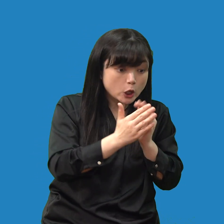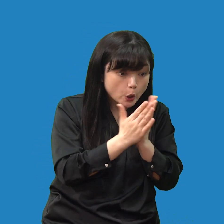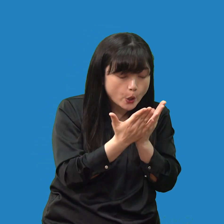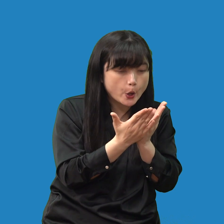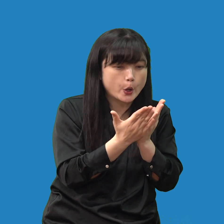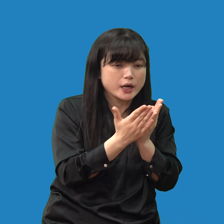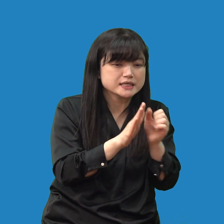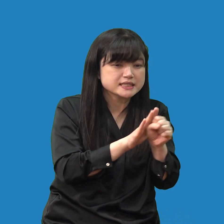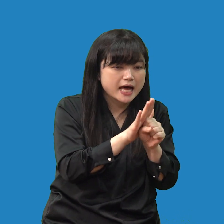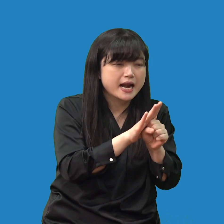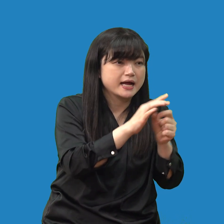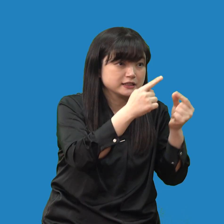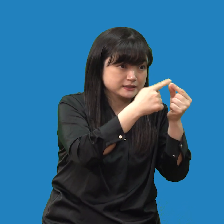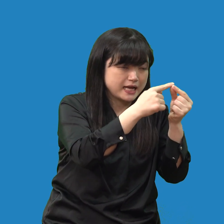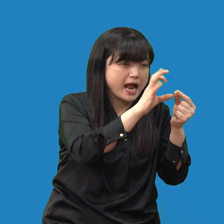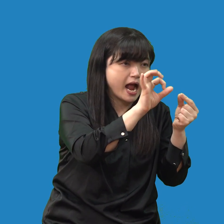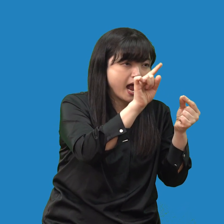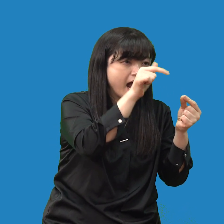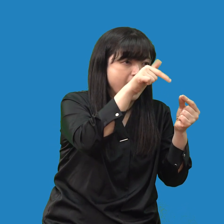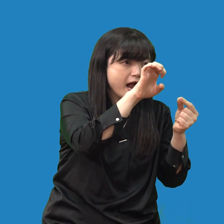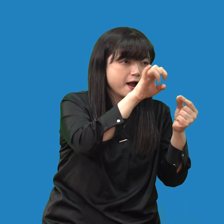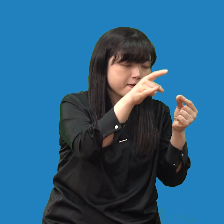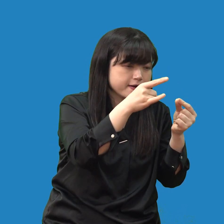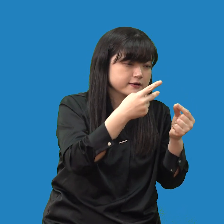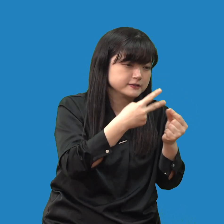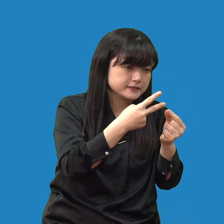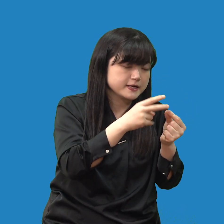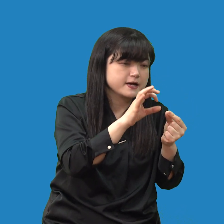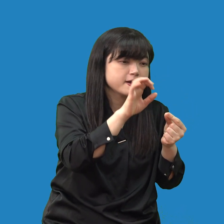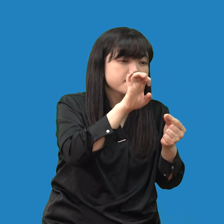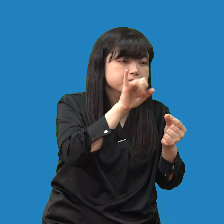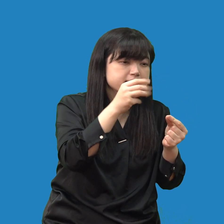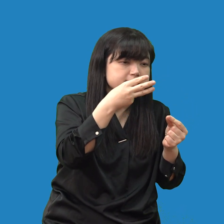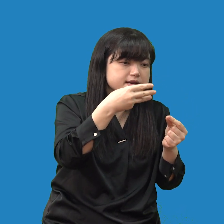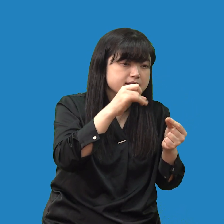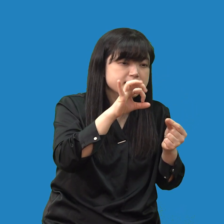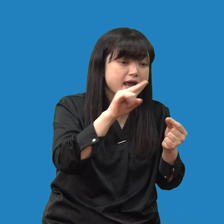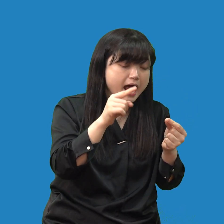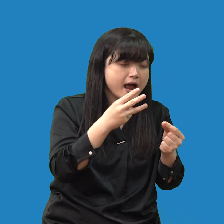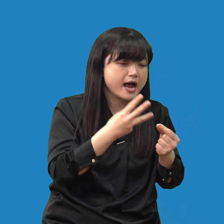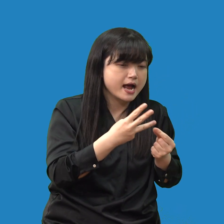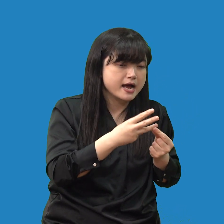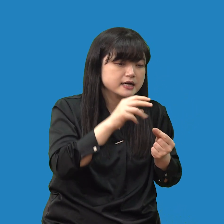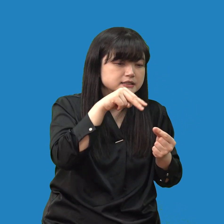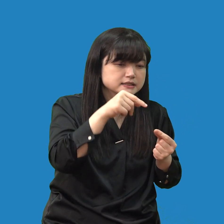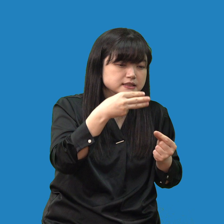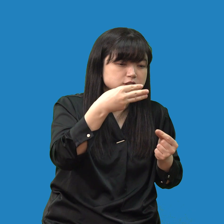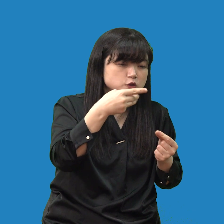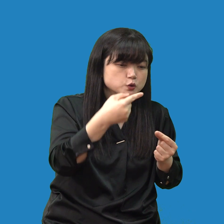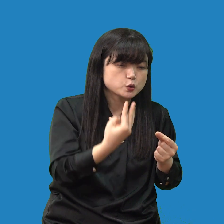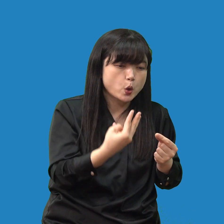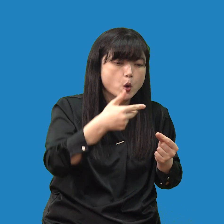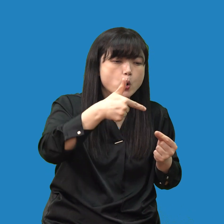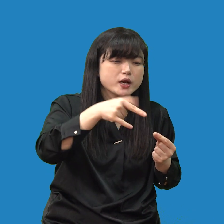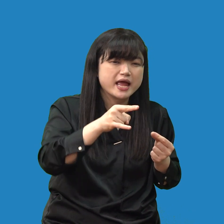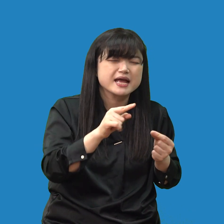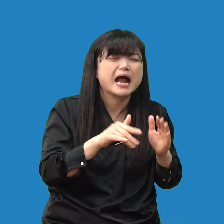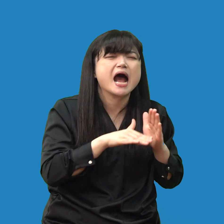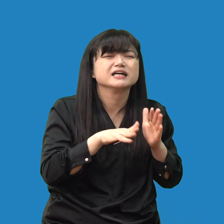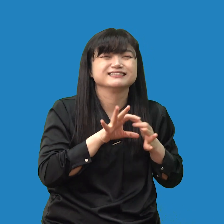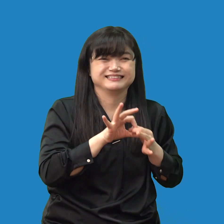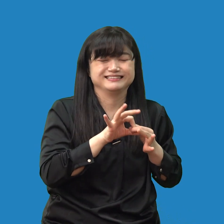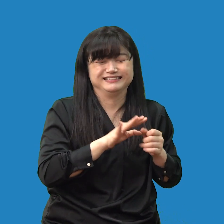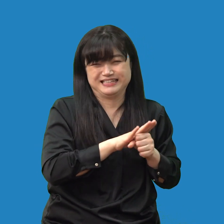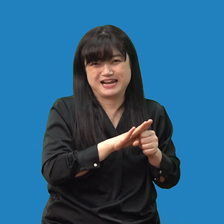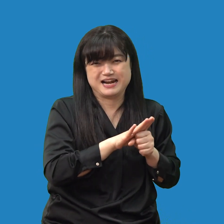사랑을 가리키는 단어 아가페, 필리아, 스톨게, 이게 계속 연속해서 이렇게 나오는데요.